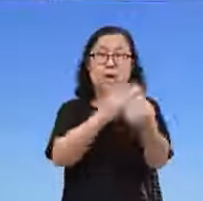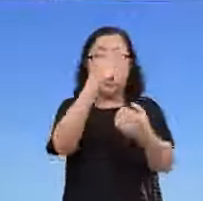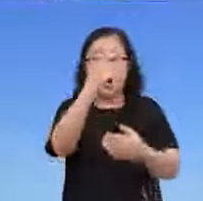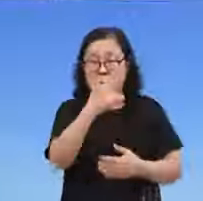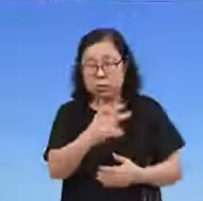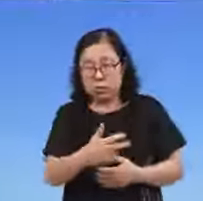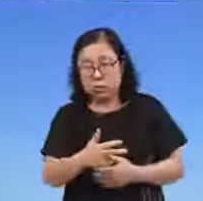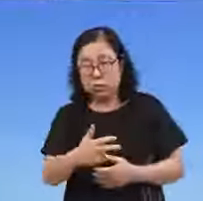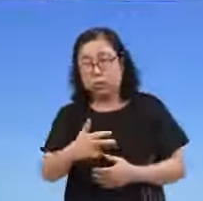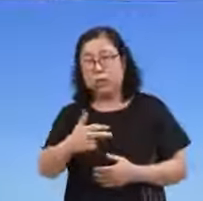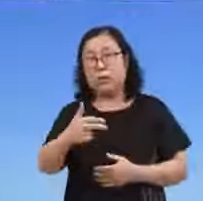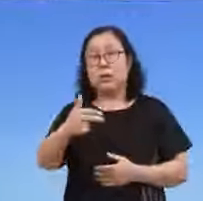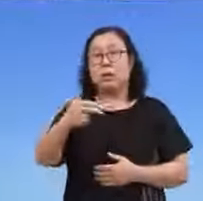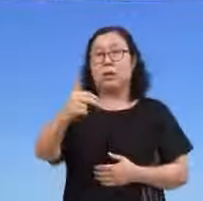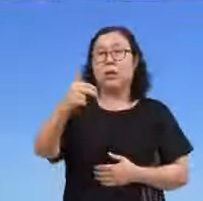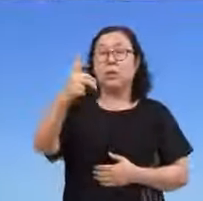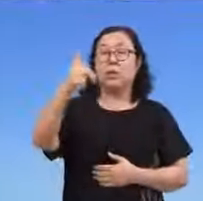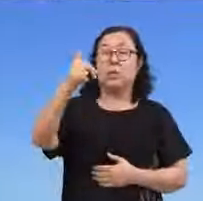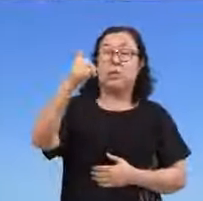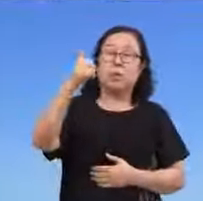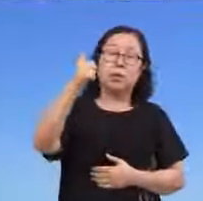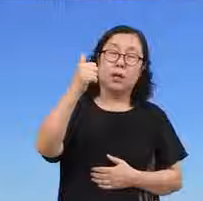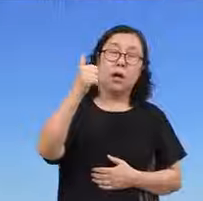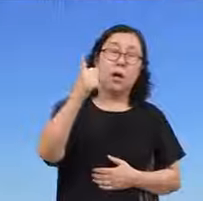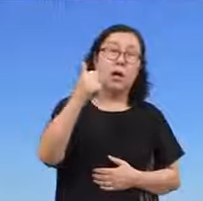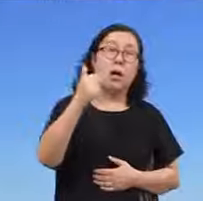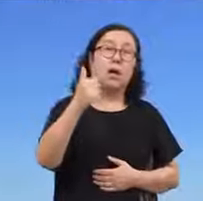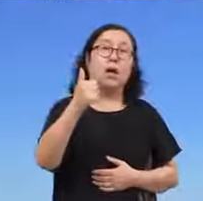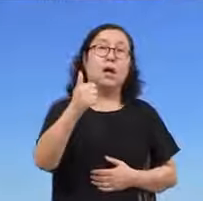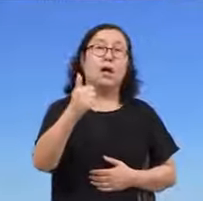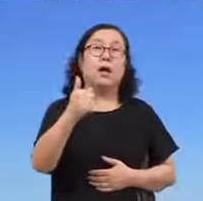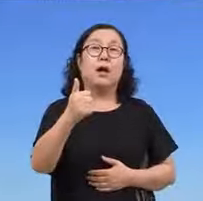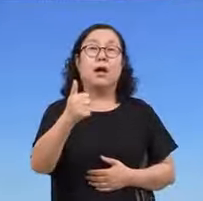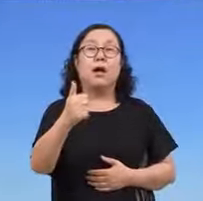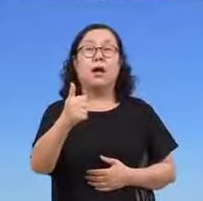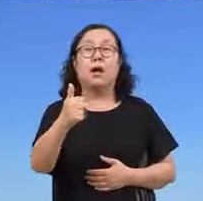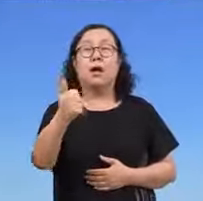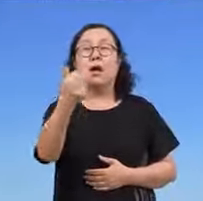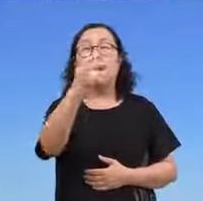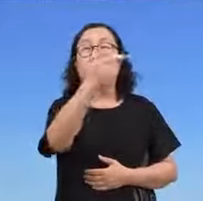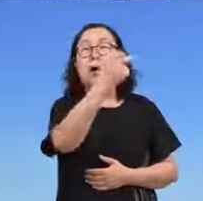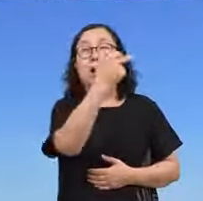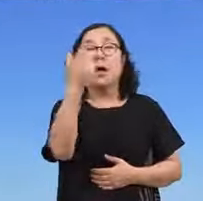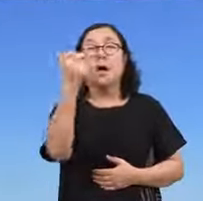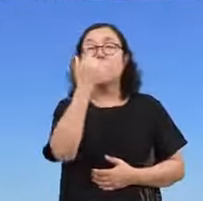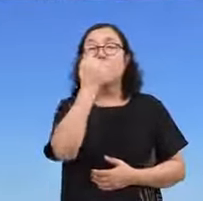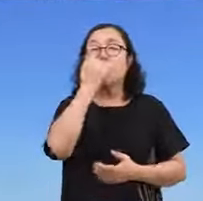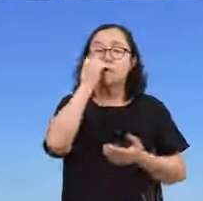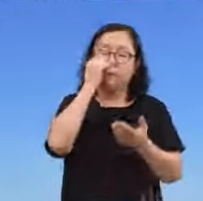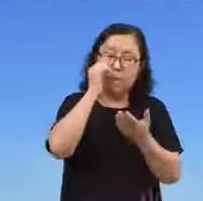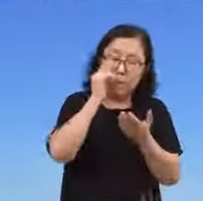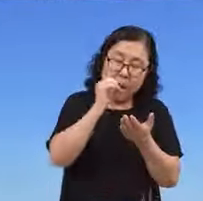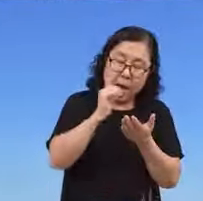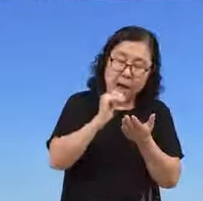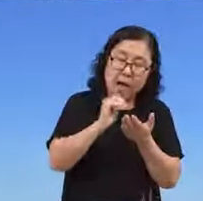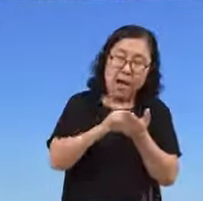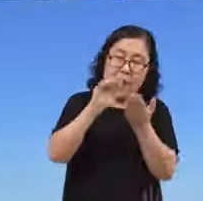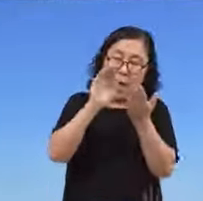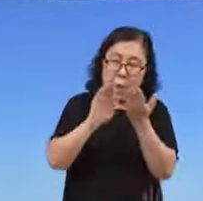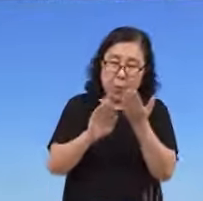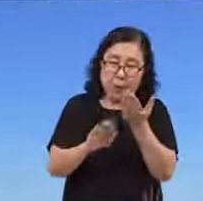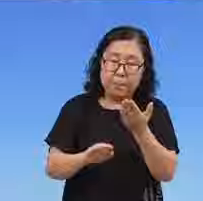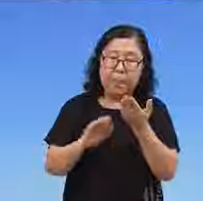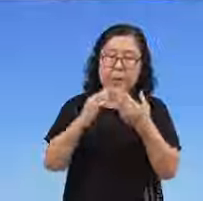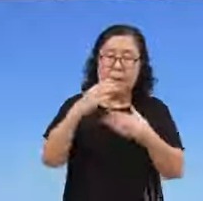주시로다. 능력의 주시로다. 너무너무 두려움에 빠져있는 현실에 큰 바위 및 안전한